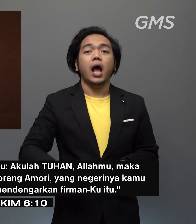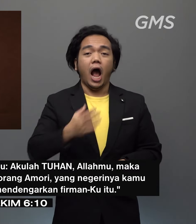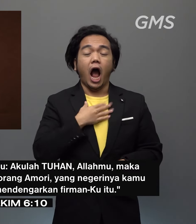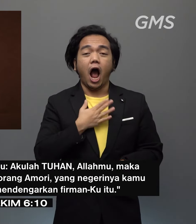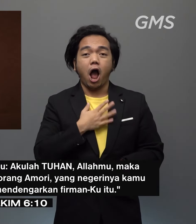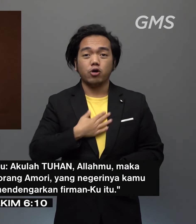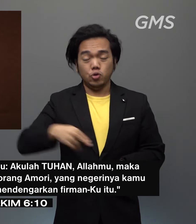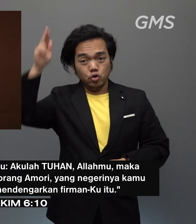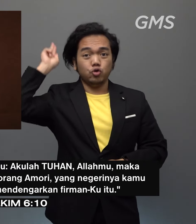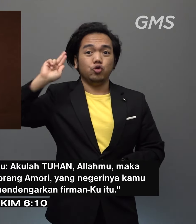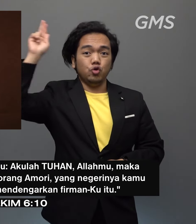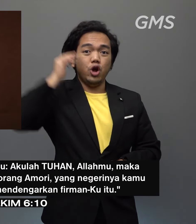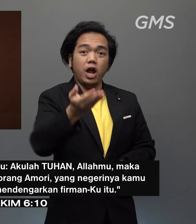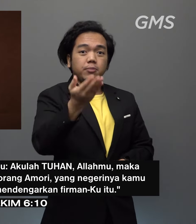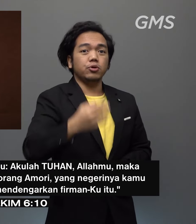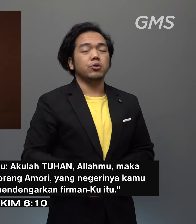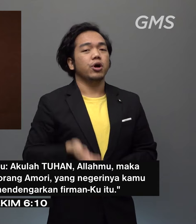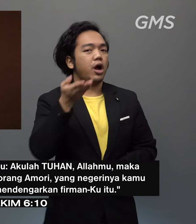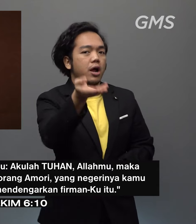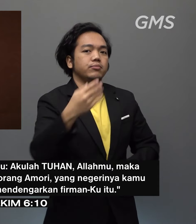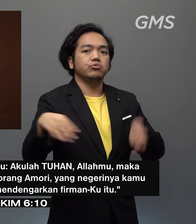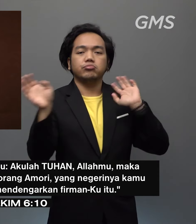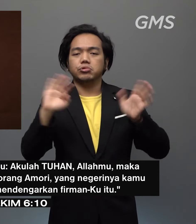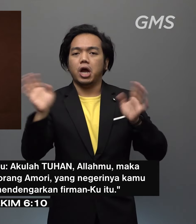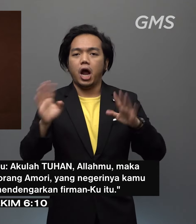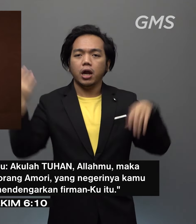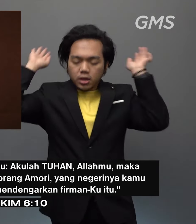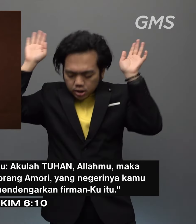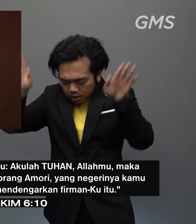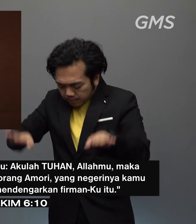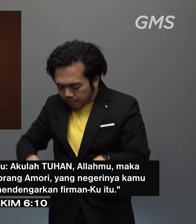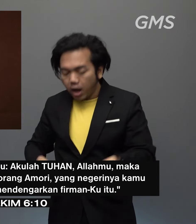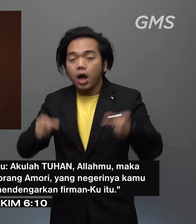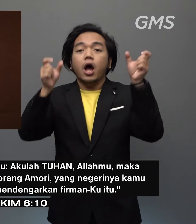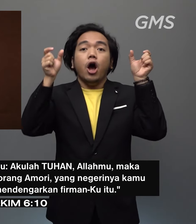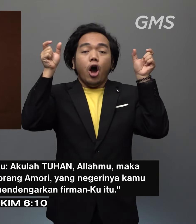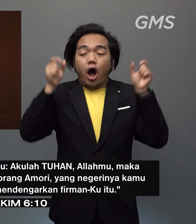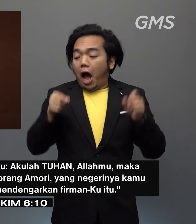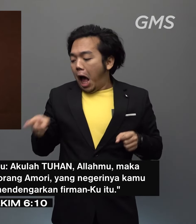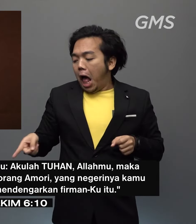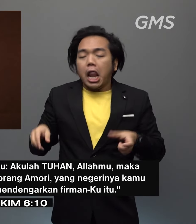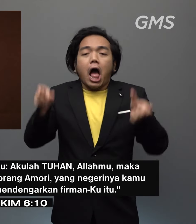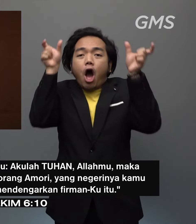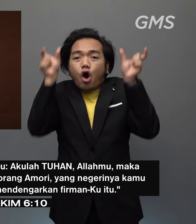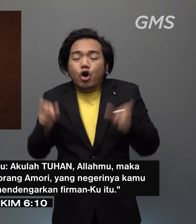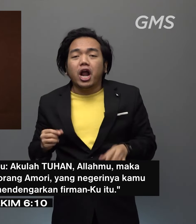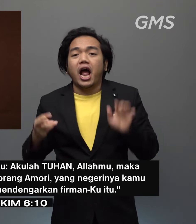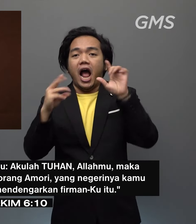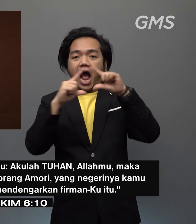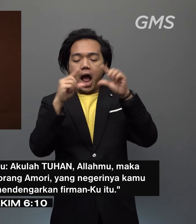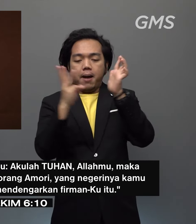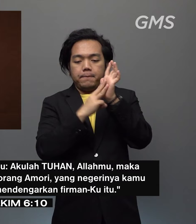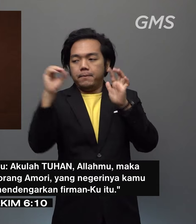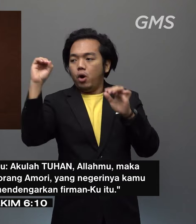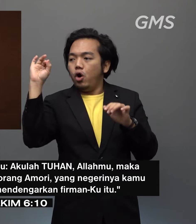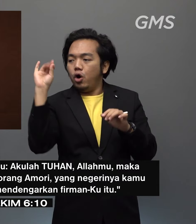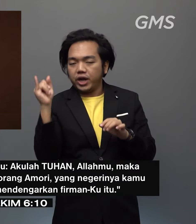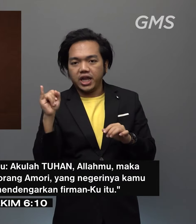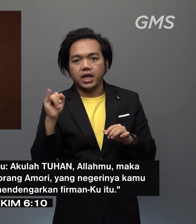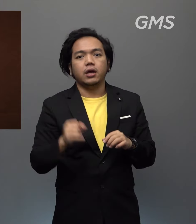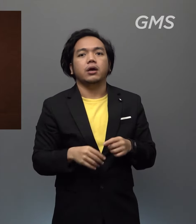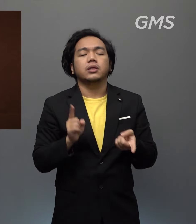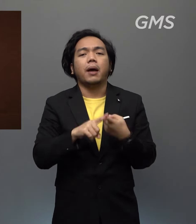Allahmu. Maka janganlah kamu menyembah orang Amori, Allah orang Amori yang negerinya kamu diami itu. Tetapi kamu tidak mendengarkan